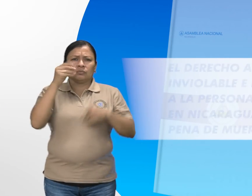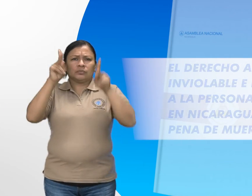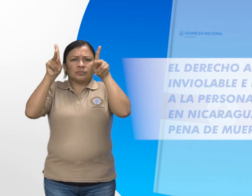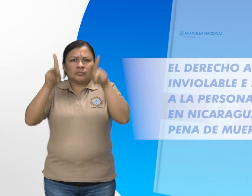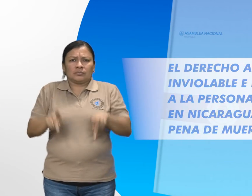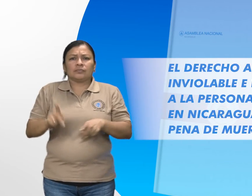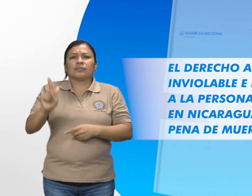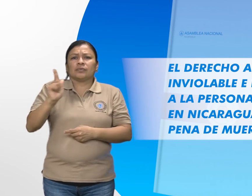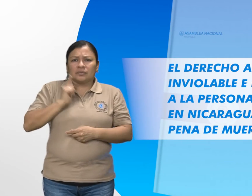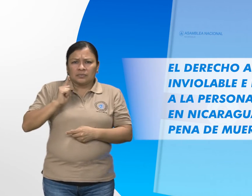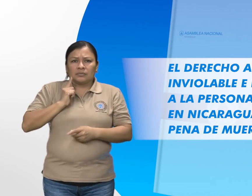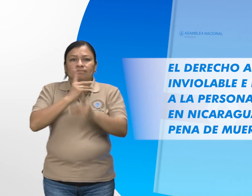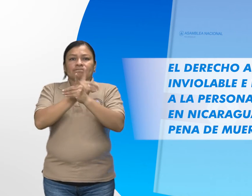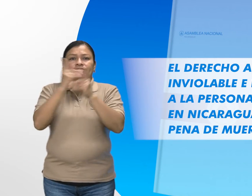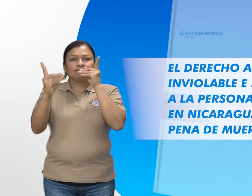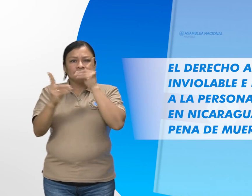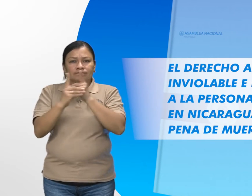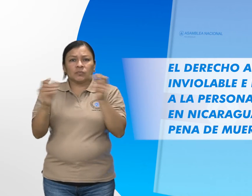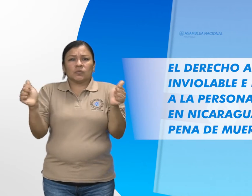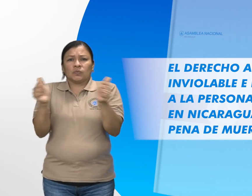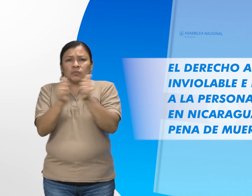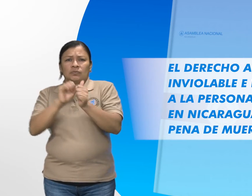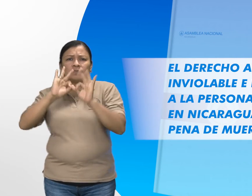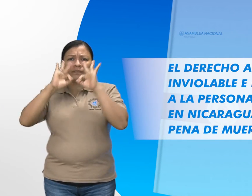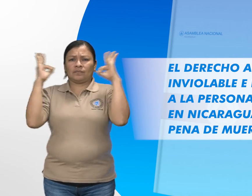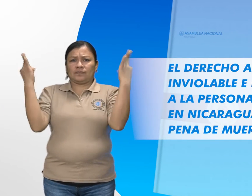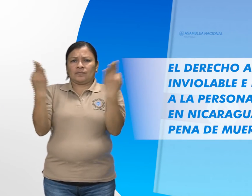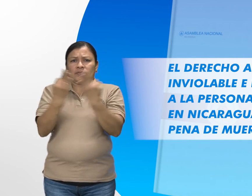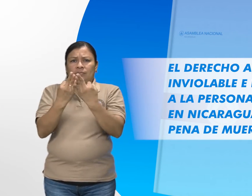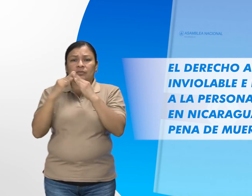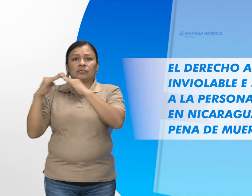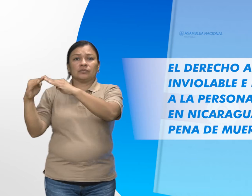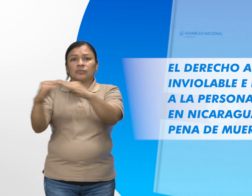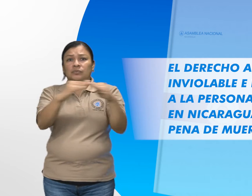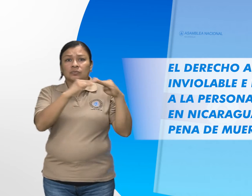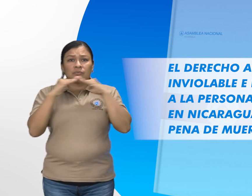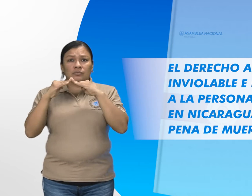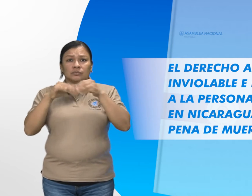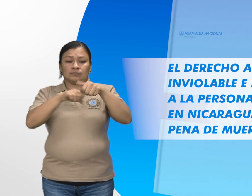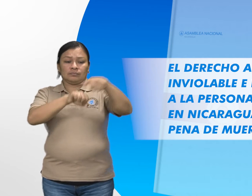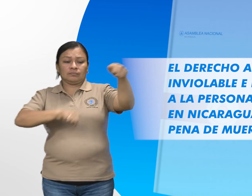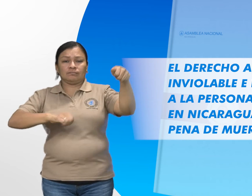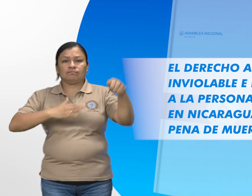Toda persona tiene deberes para con la familia, la comunidad, la patria y la humanidad.